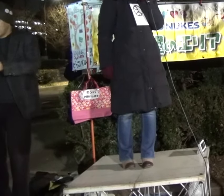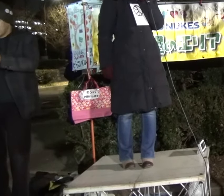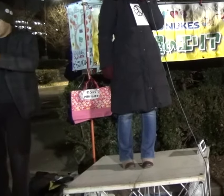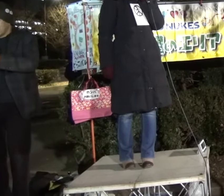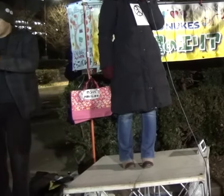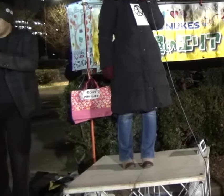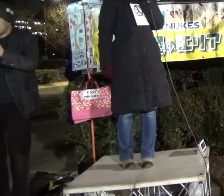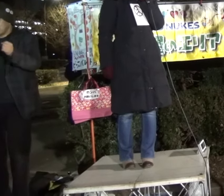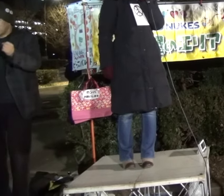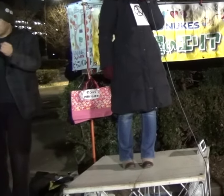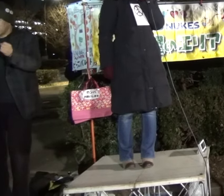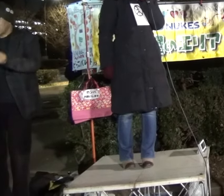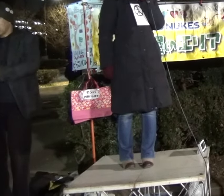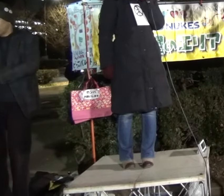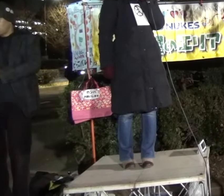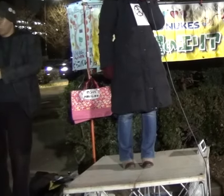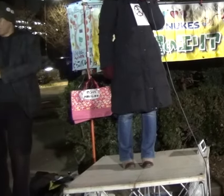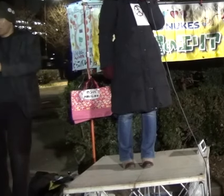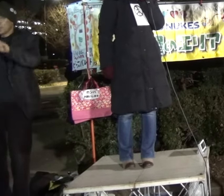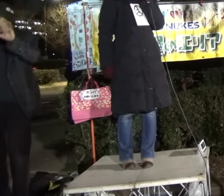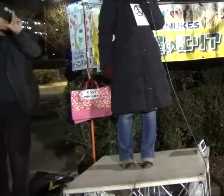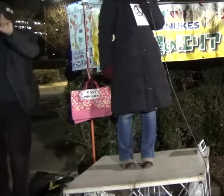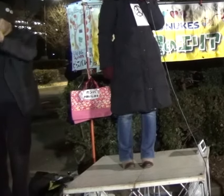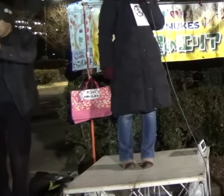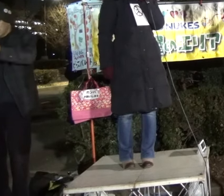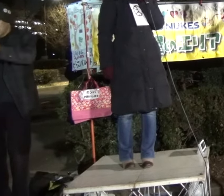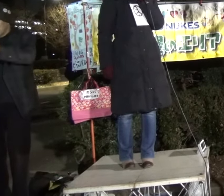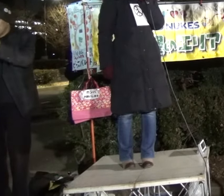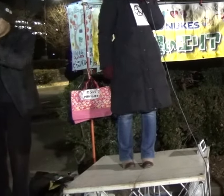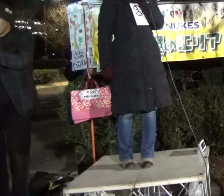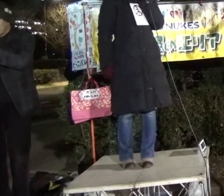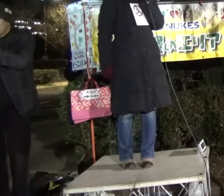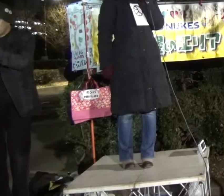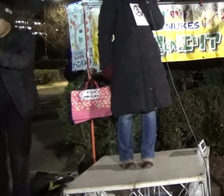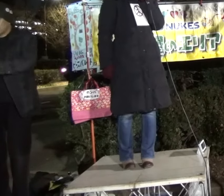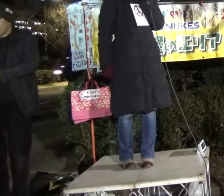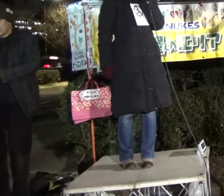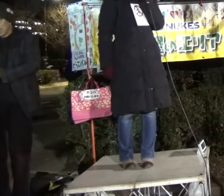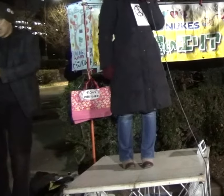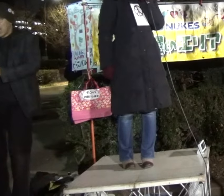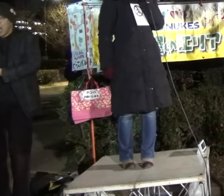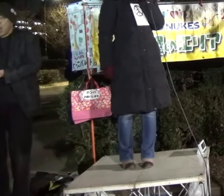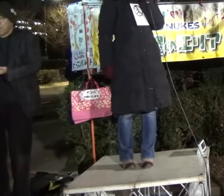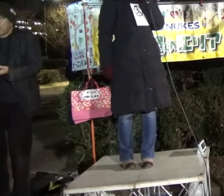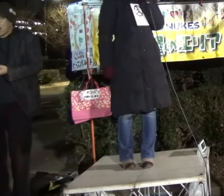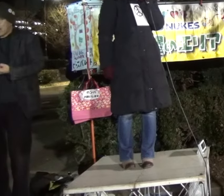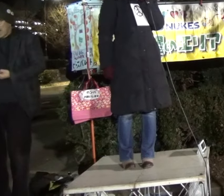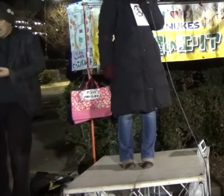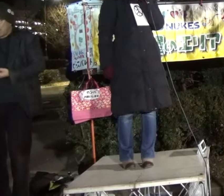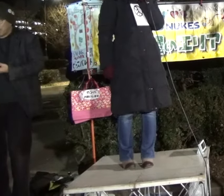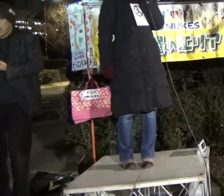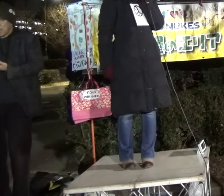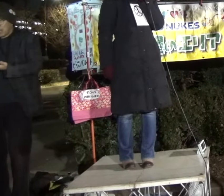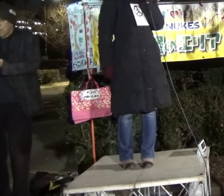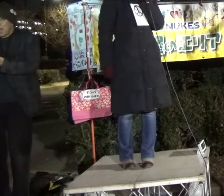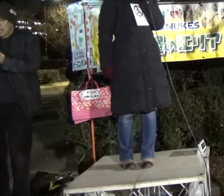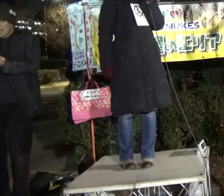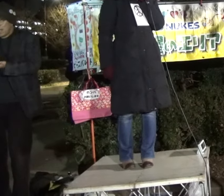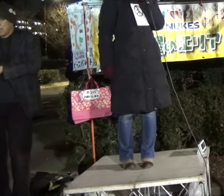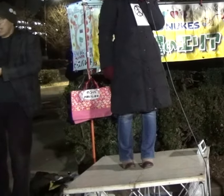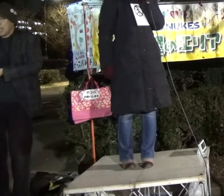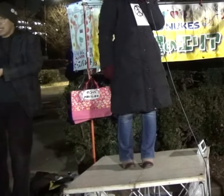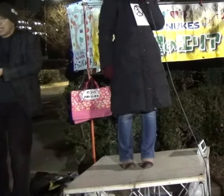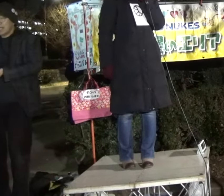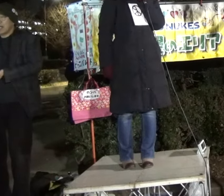ヨーロッパに住んでいて、学生さんが描いたあの漫画映画なんですね。これね、各